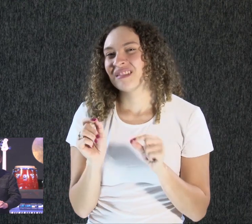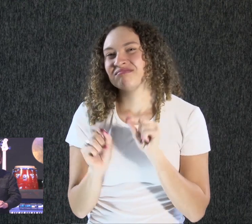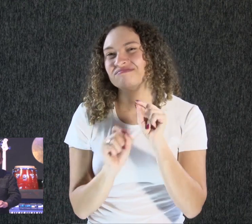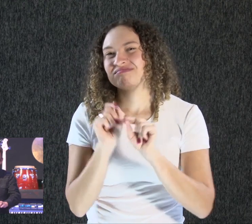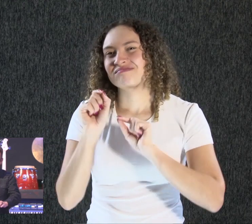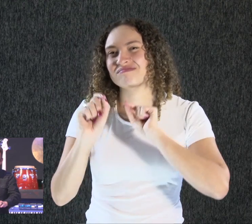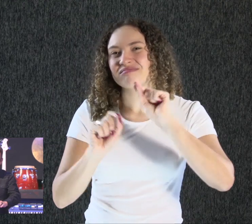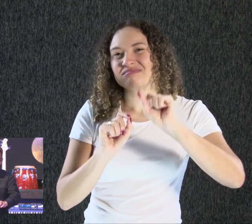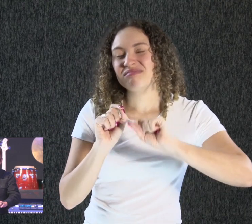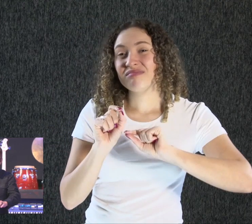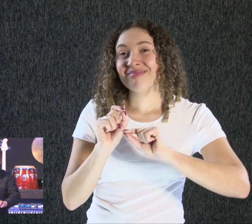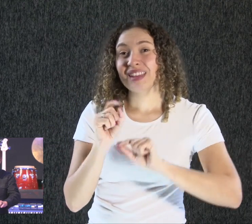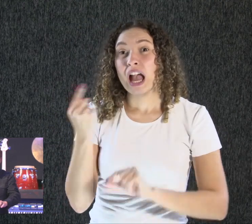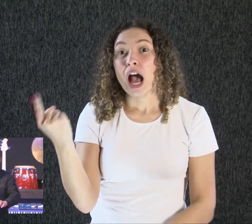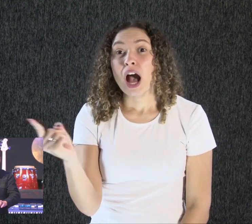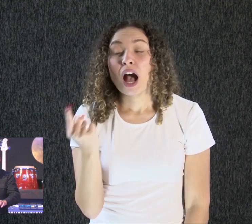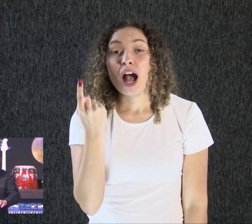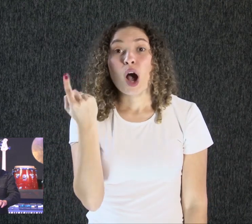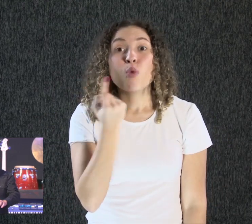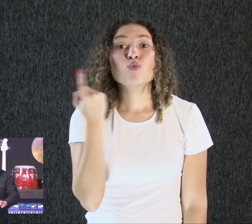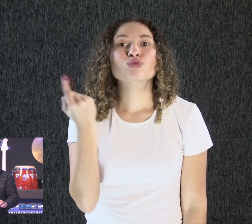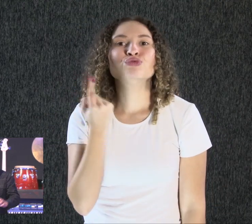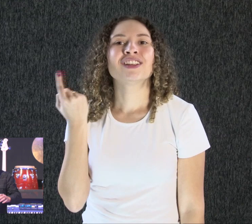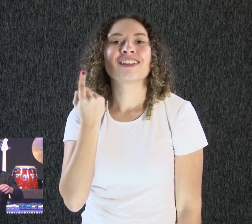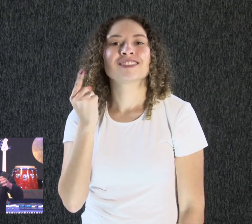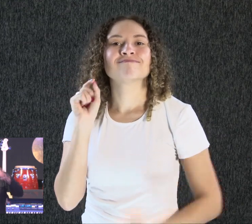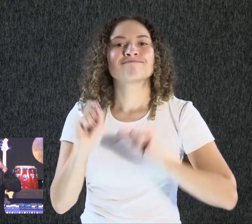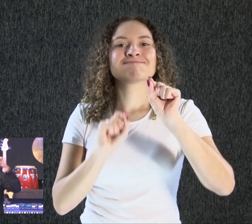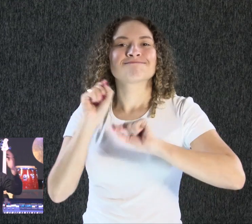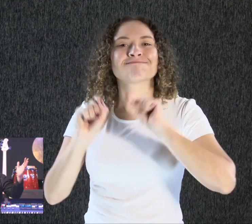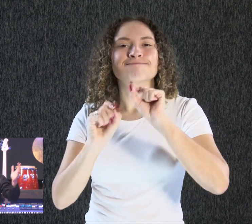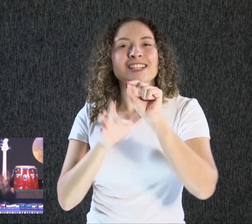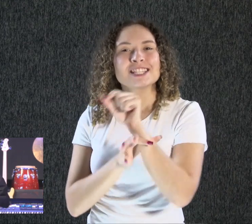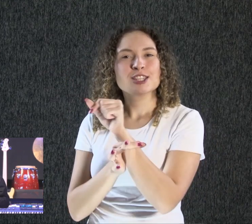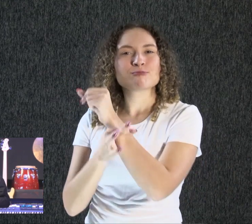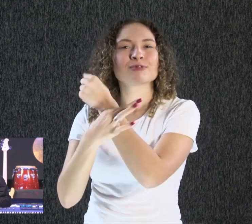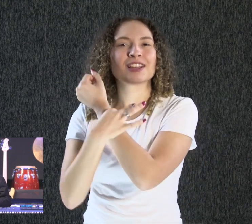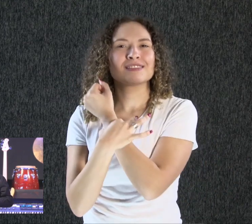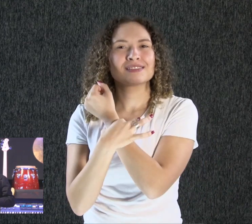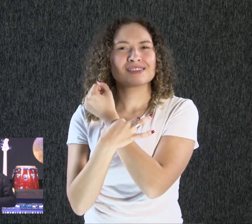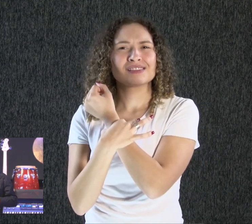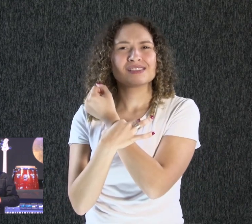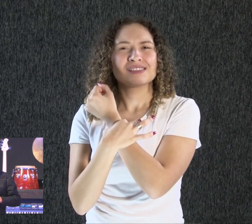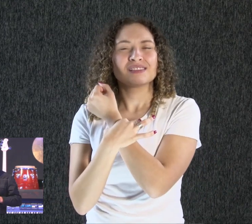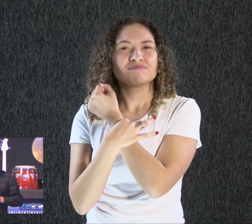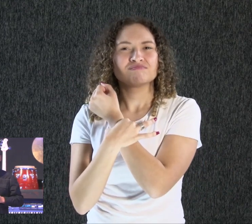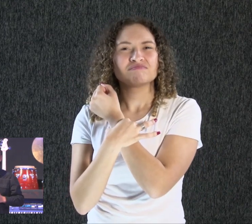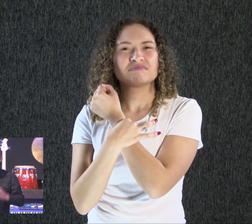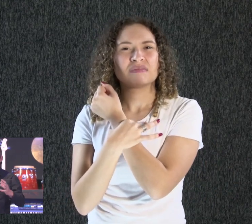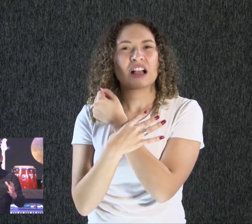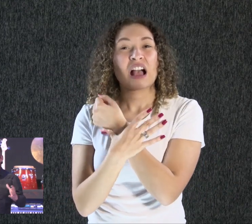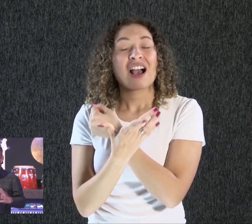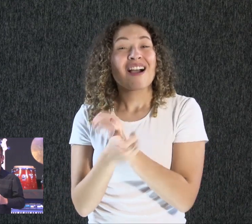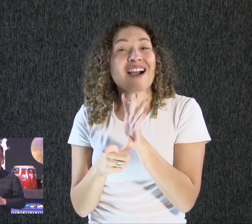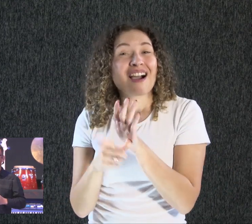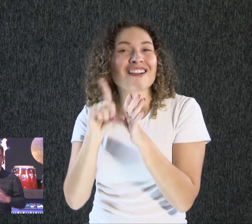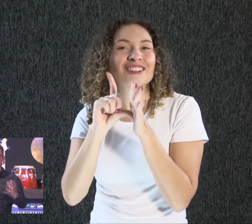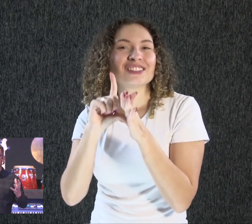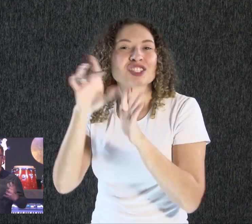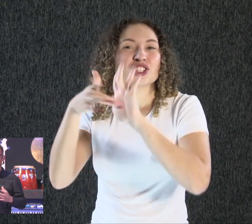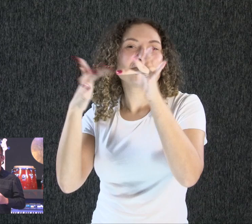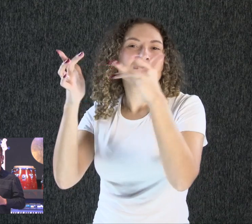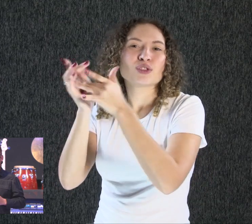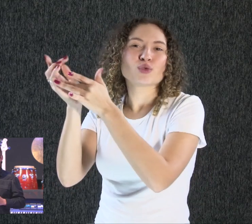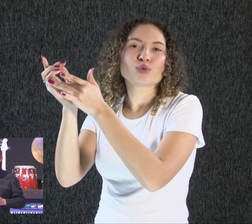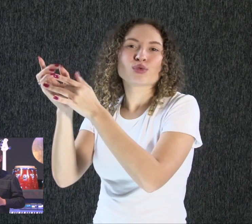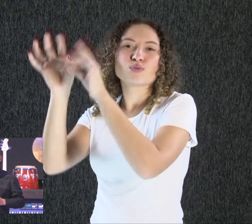Eu vou dizer para vocês que a única coisa que pode nos dar segurança nesse mundo maluco que a gente está vivendo, nesses últimos dias antes